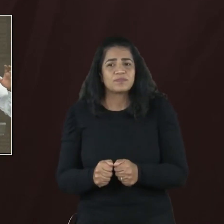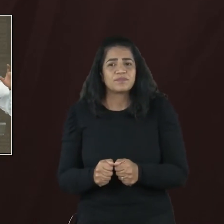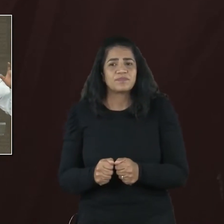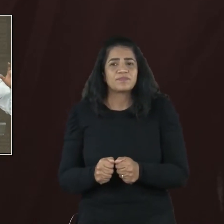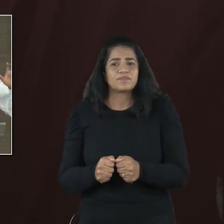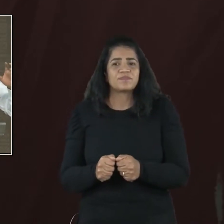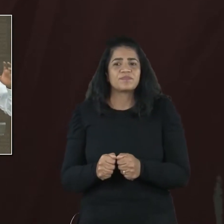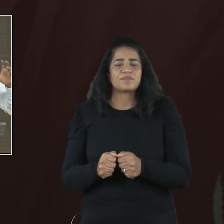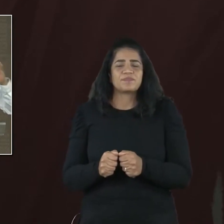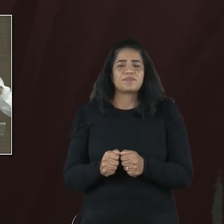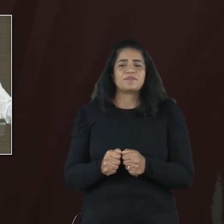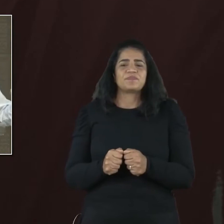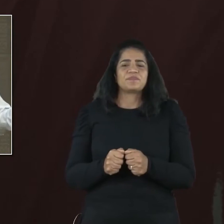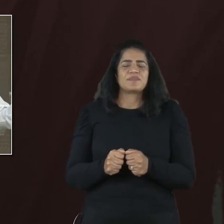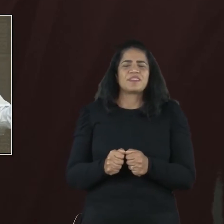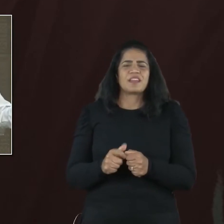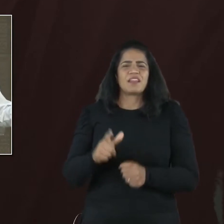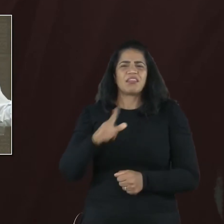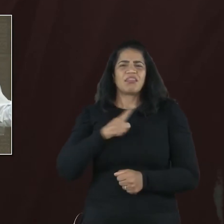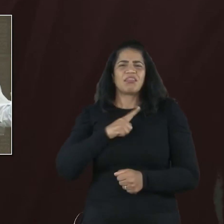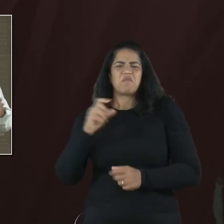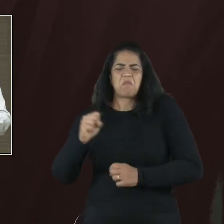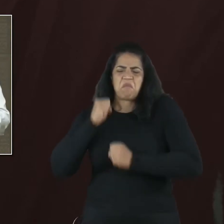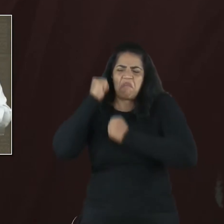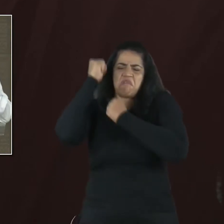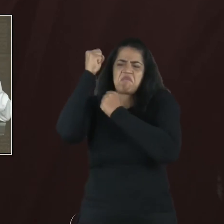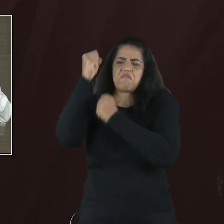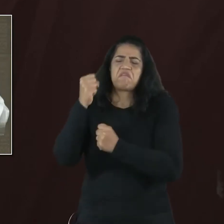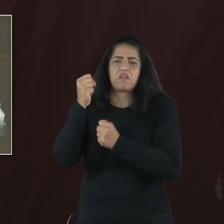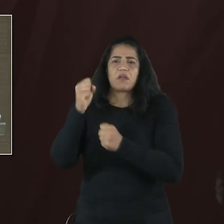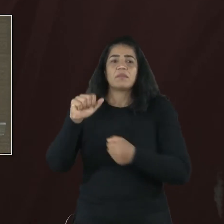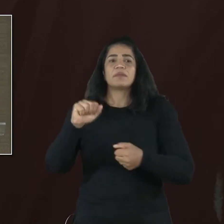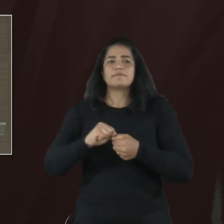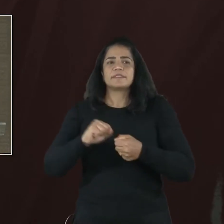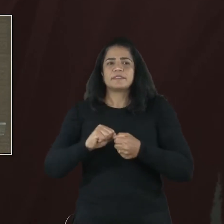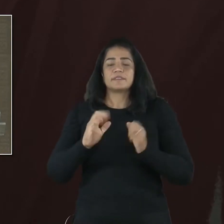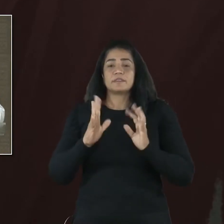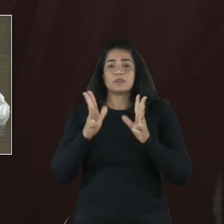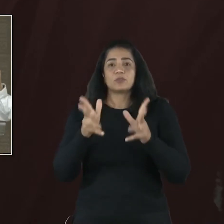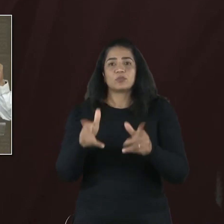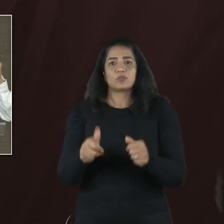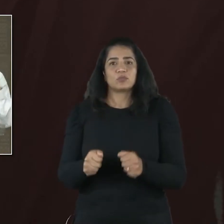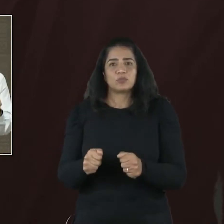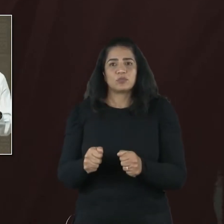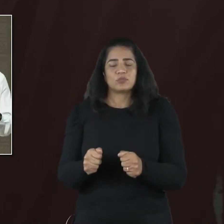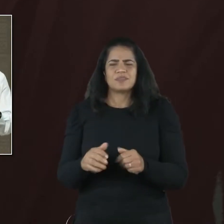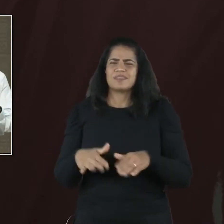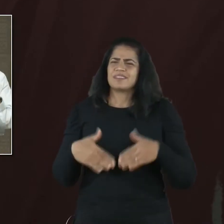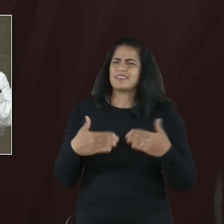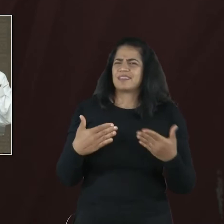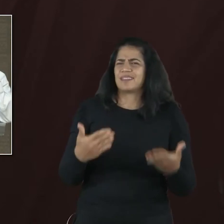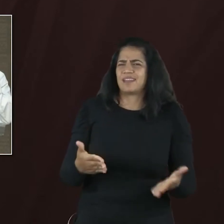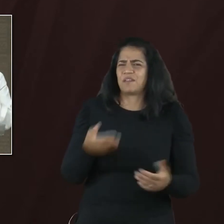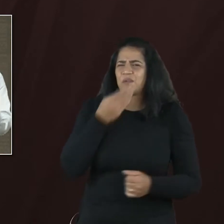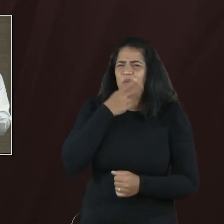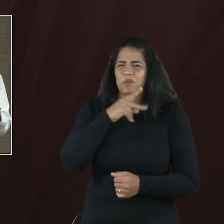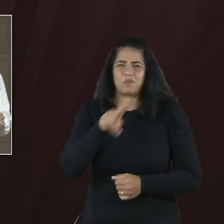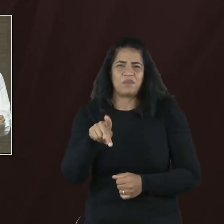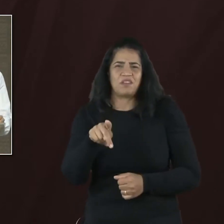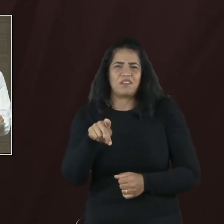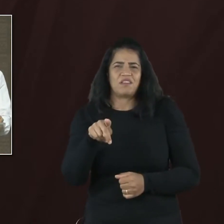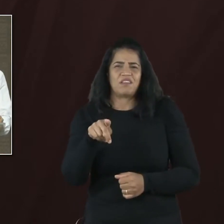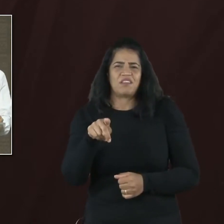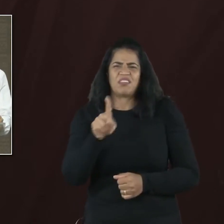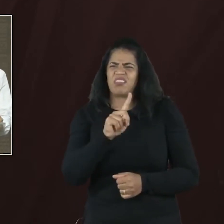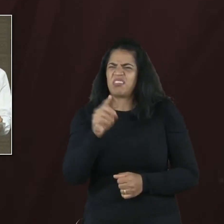Faltou um. Ele tem poder para tudo, né? Então, queridos irmãos, não se gabe, não acha que é você quem faz